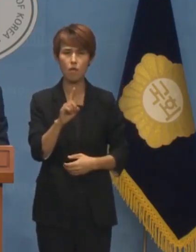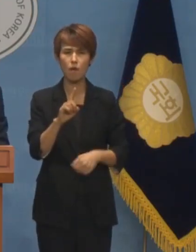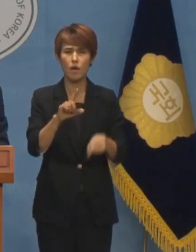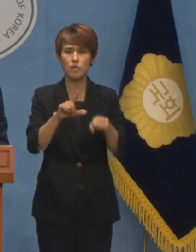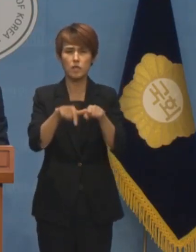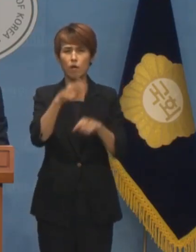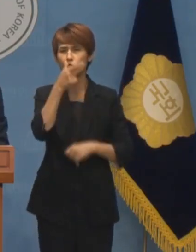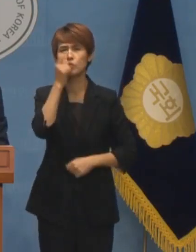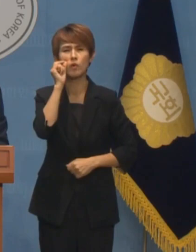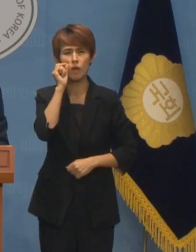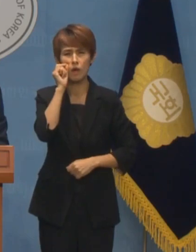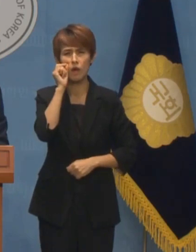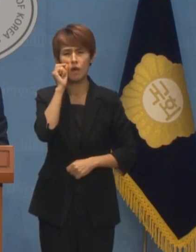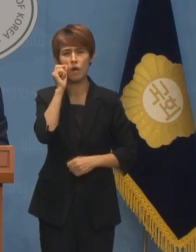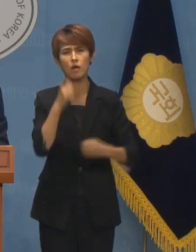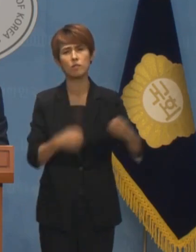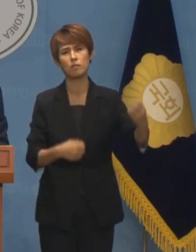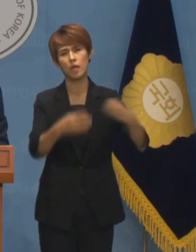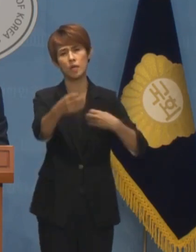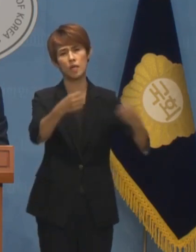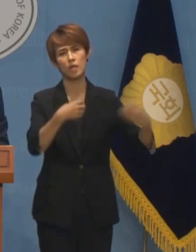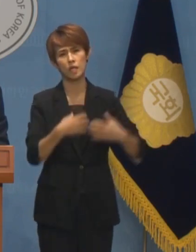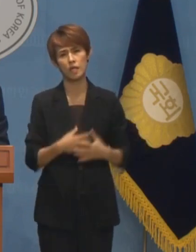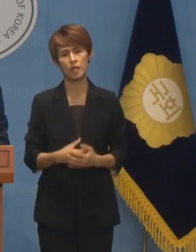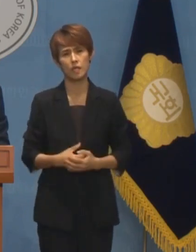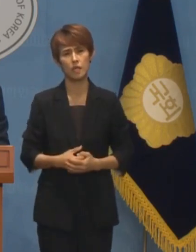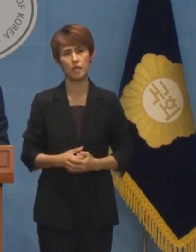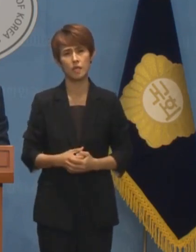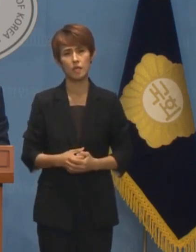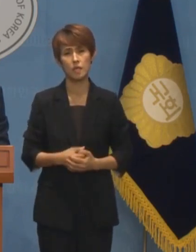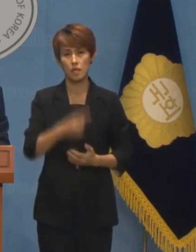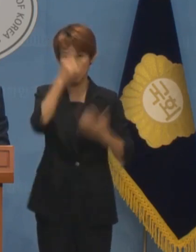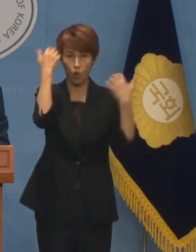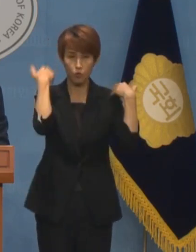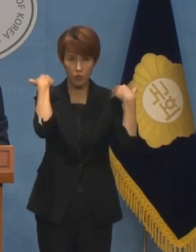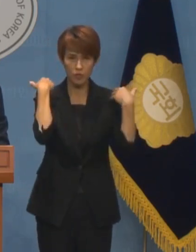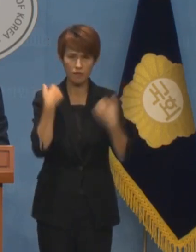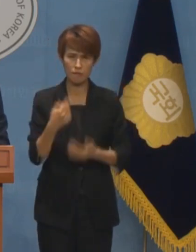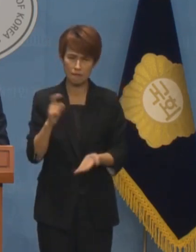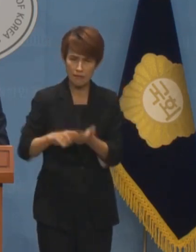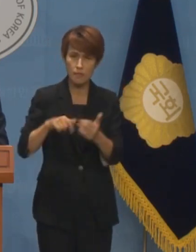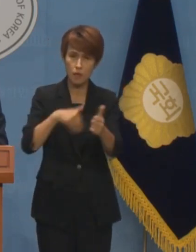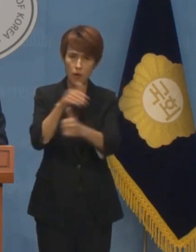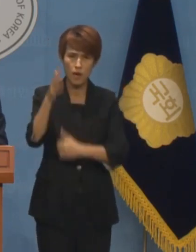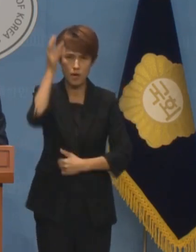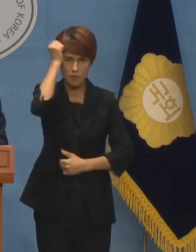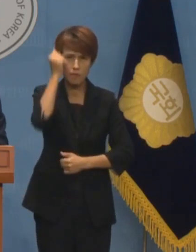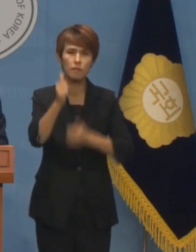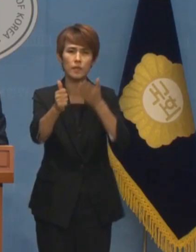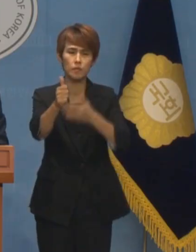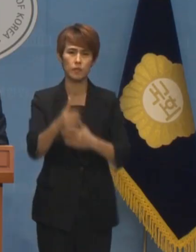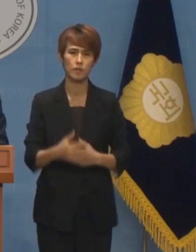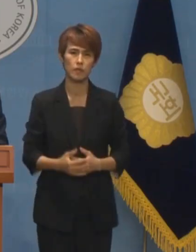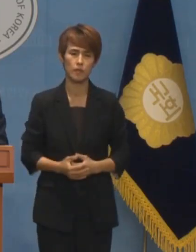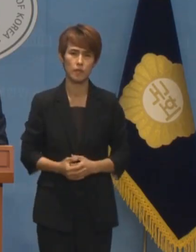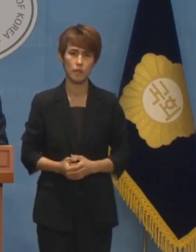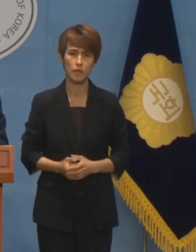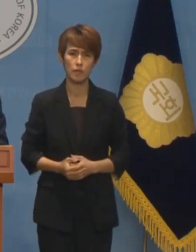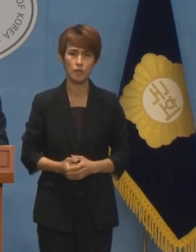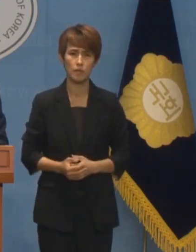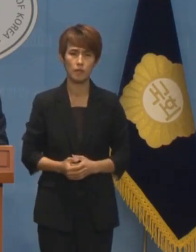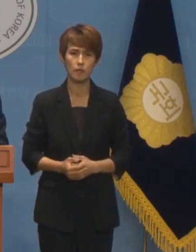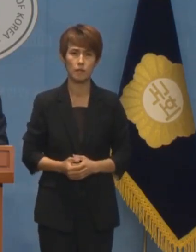많지 않다라고 이야기하고 있습니다. 정부 당국은 비상한 상황임을 명심하기 바랍니다.